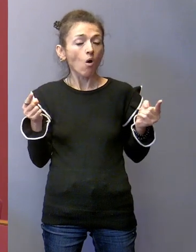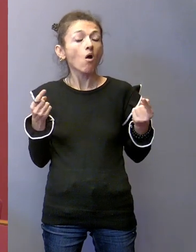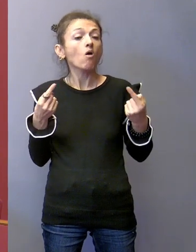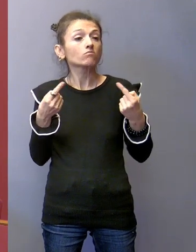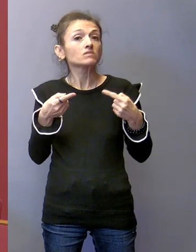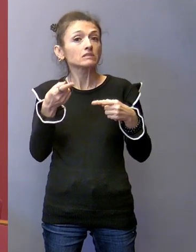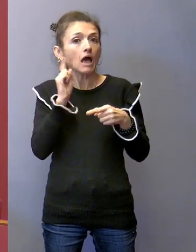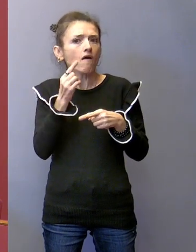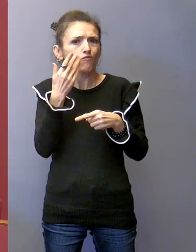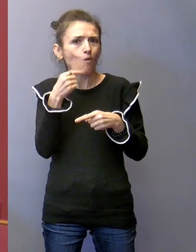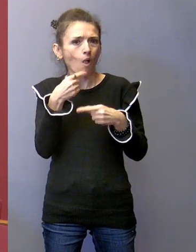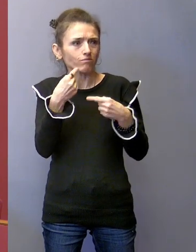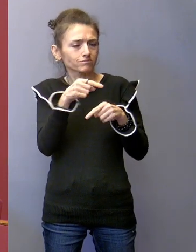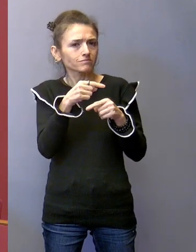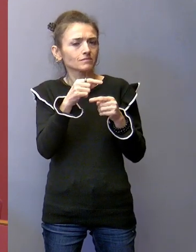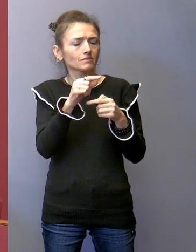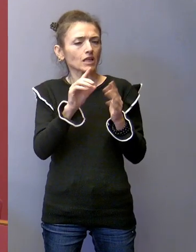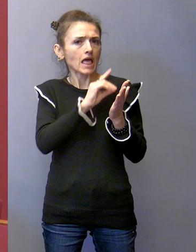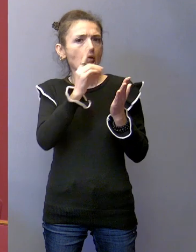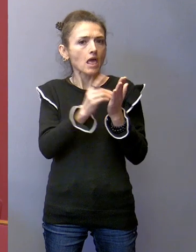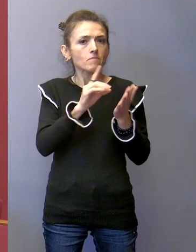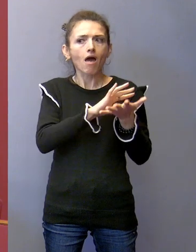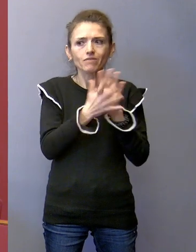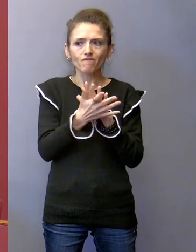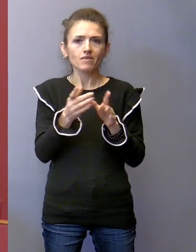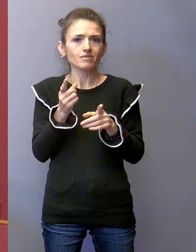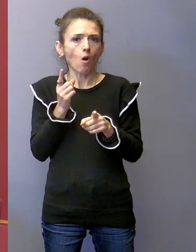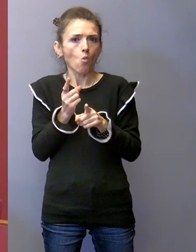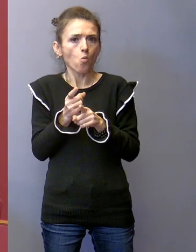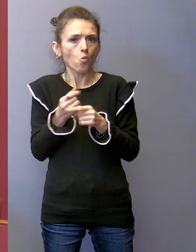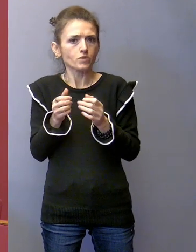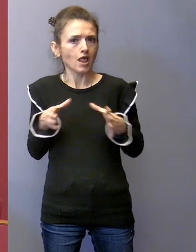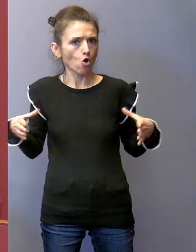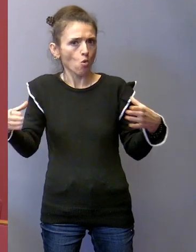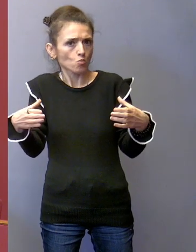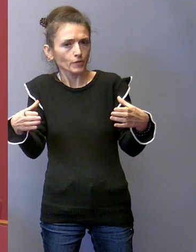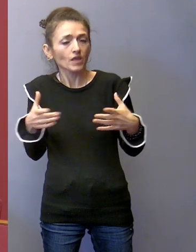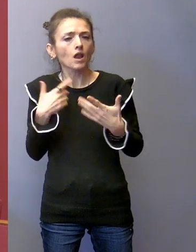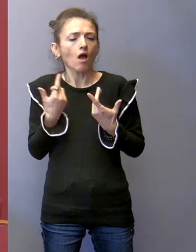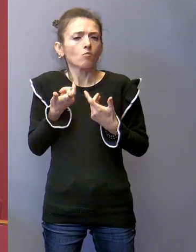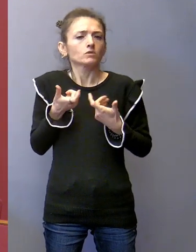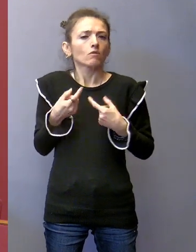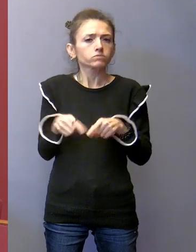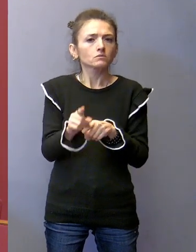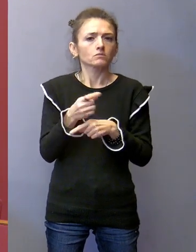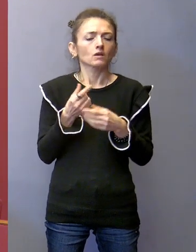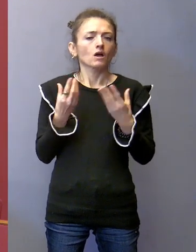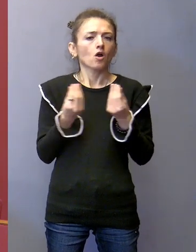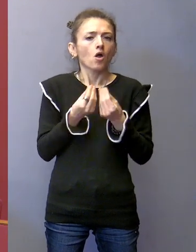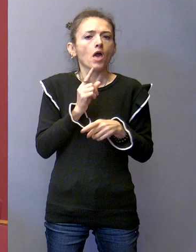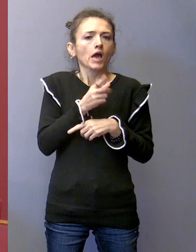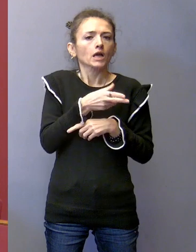chiamati a rappresentare quindi in conclusione Ecco i motivi per i quali con la collega Dio e il collega Ceraudo poniamo